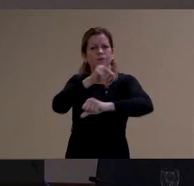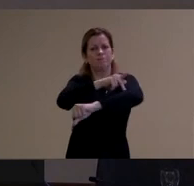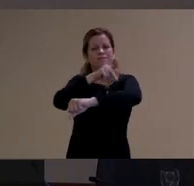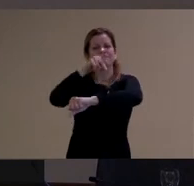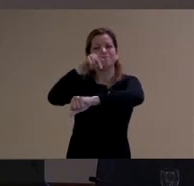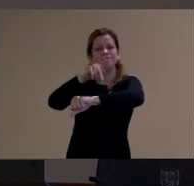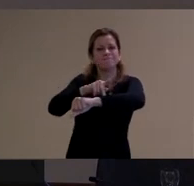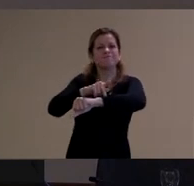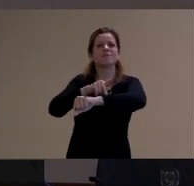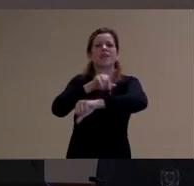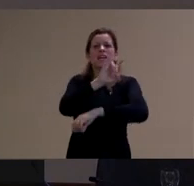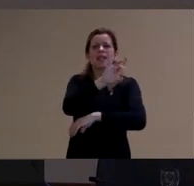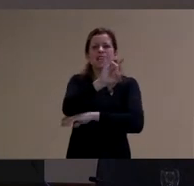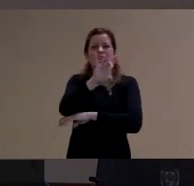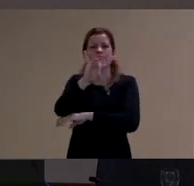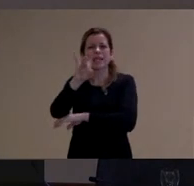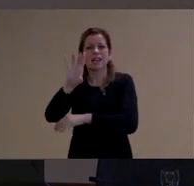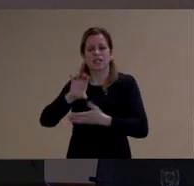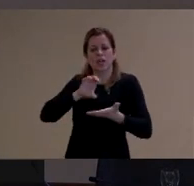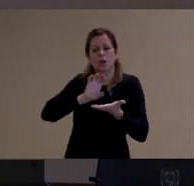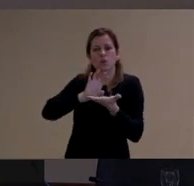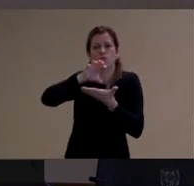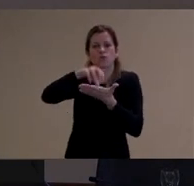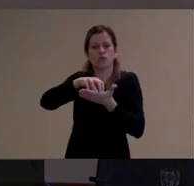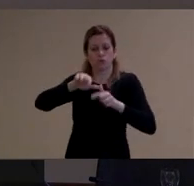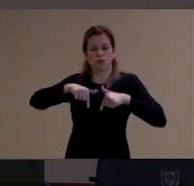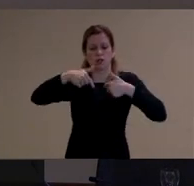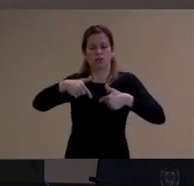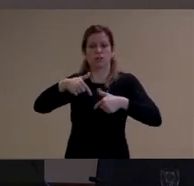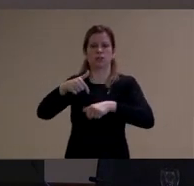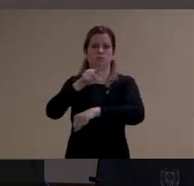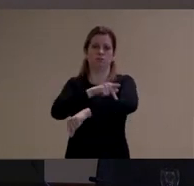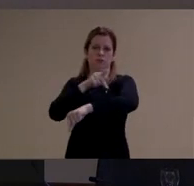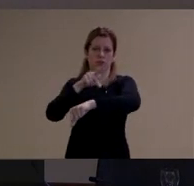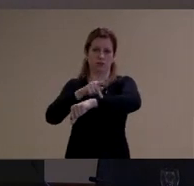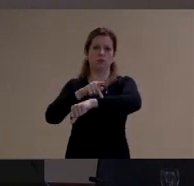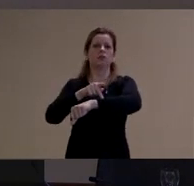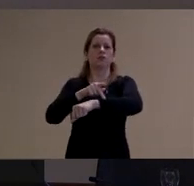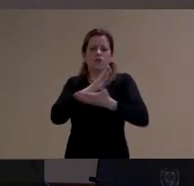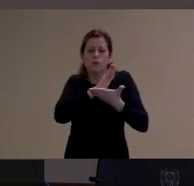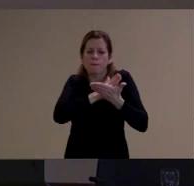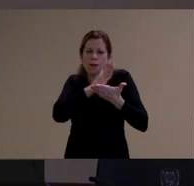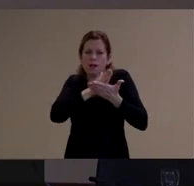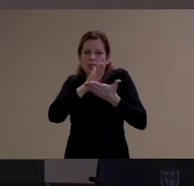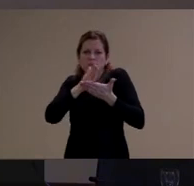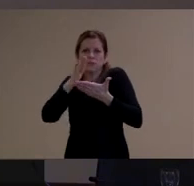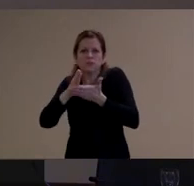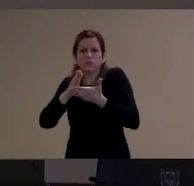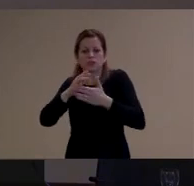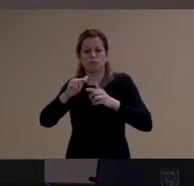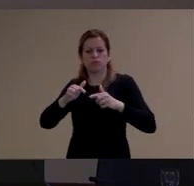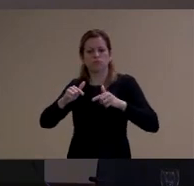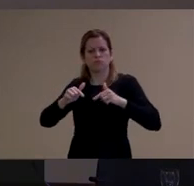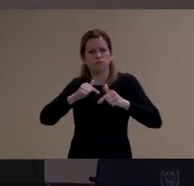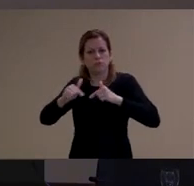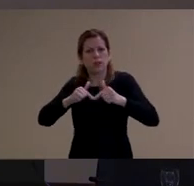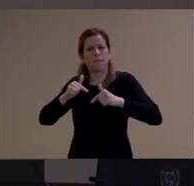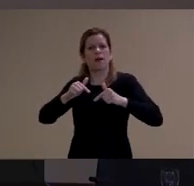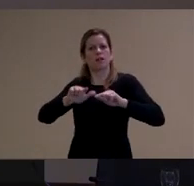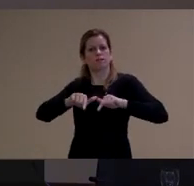em cada núcleo da ação pedagógica foi também uma divisão de tarefas né porque